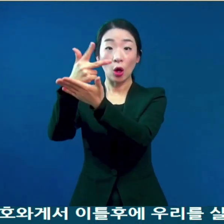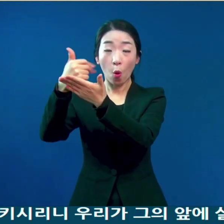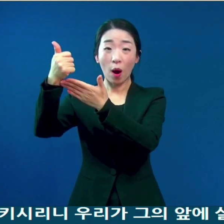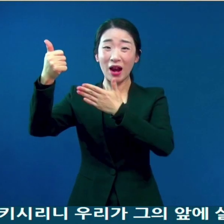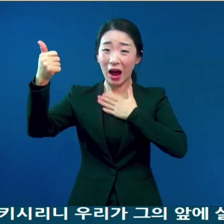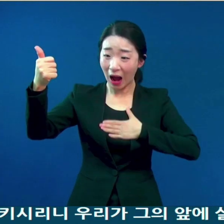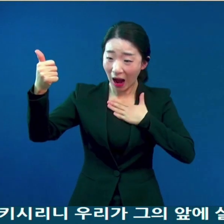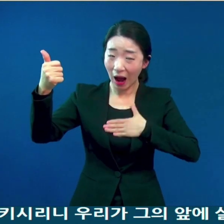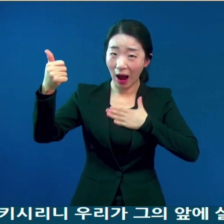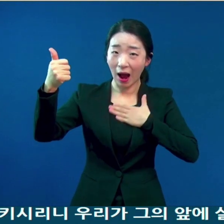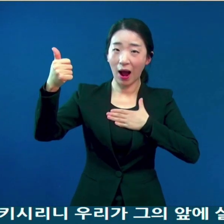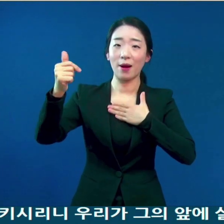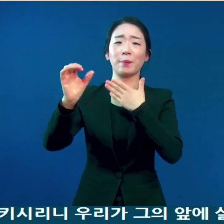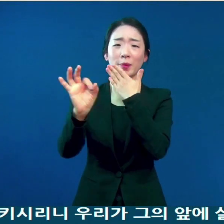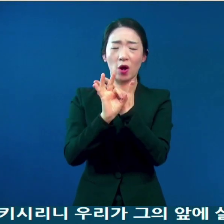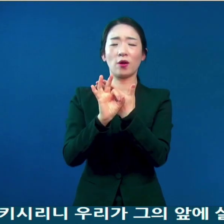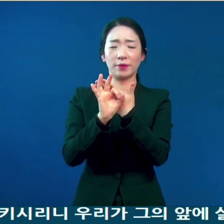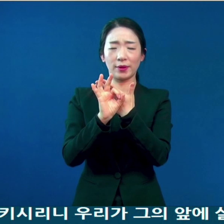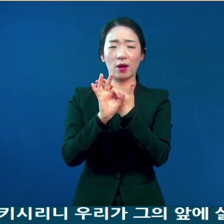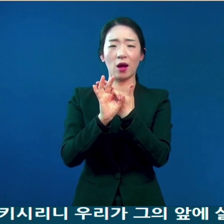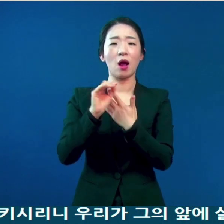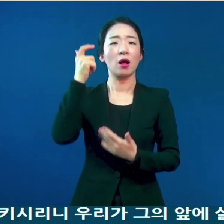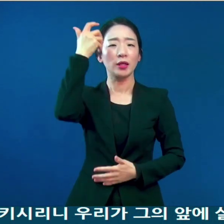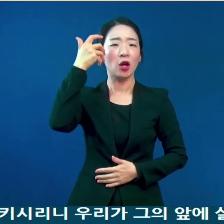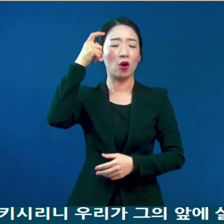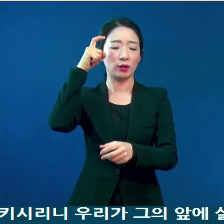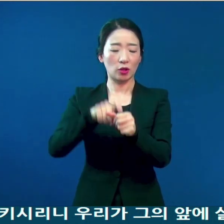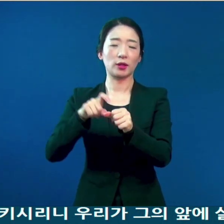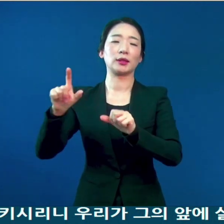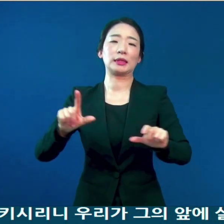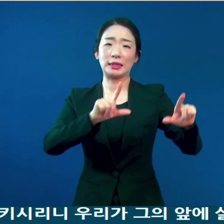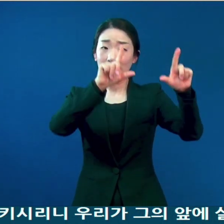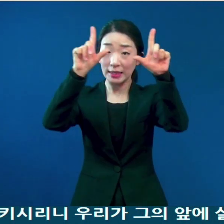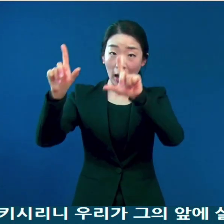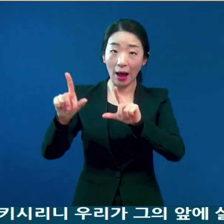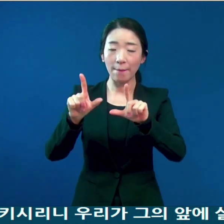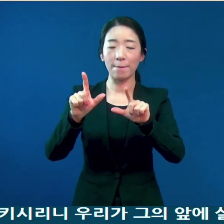알아야 제대로 영적인 삶을 살 수 있습니다.